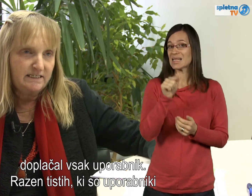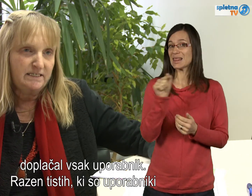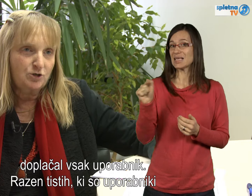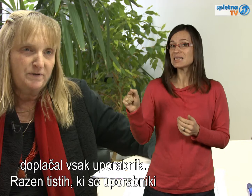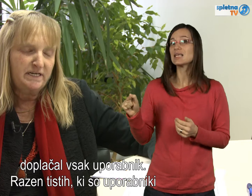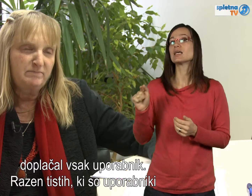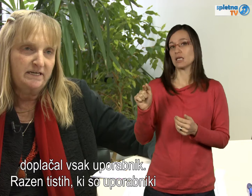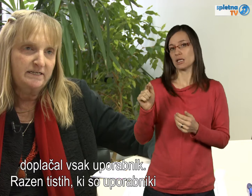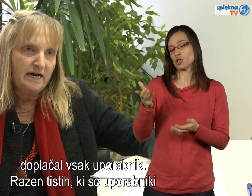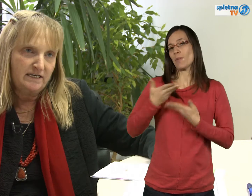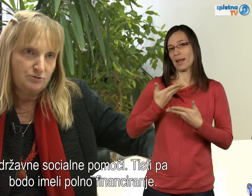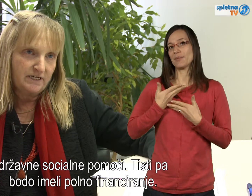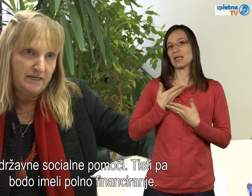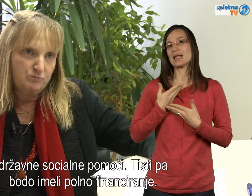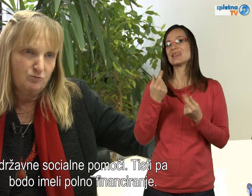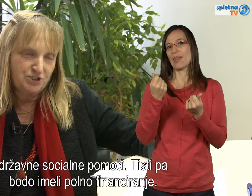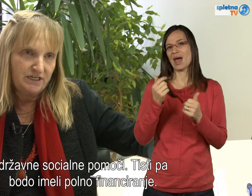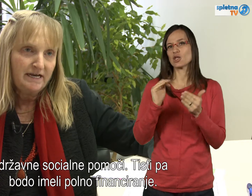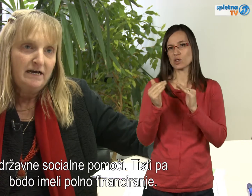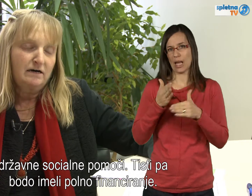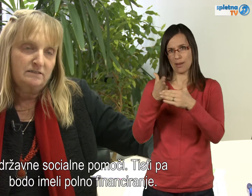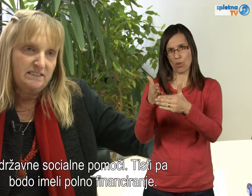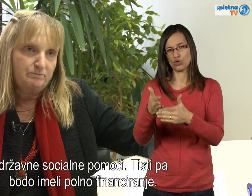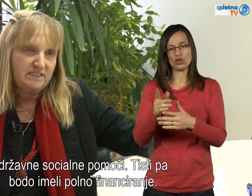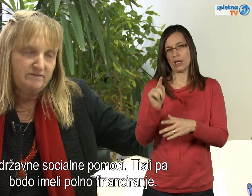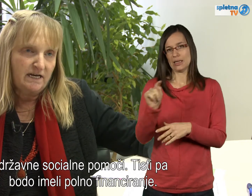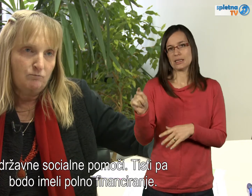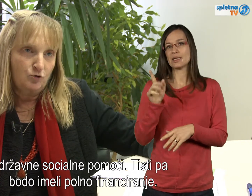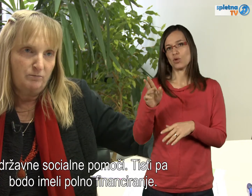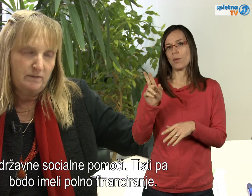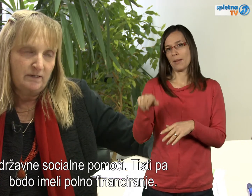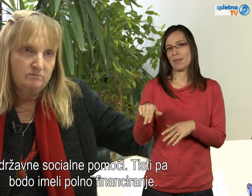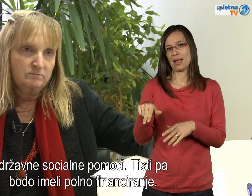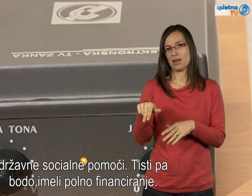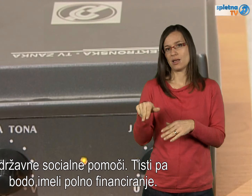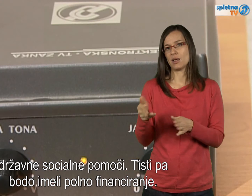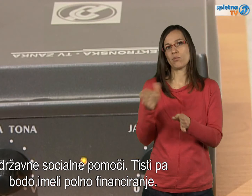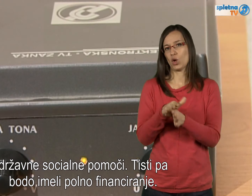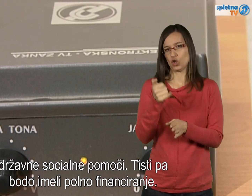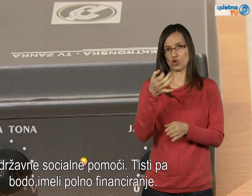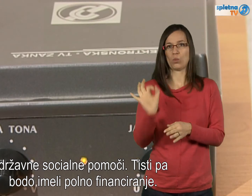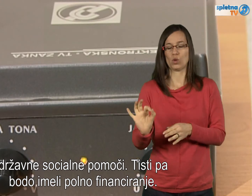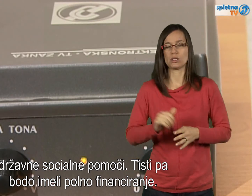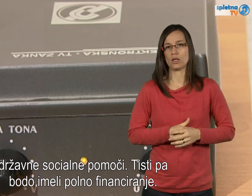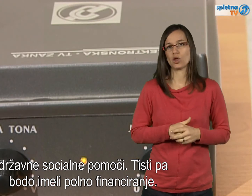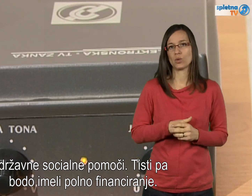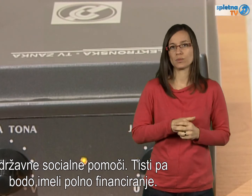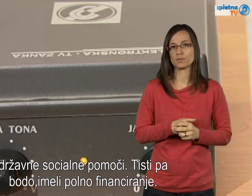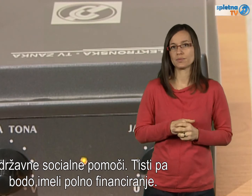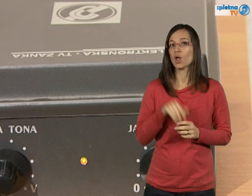ki so prejemniki denarne socialne pomoči, tisti pa seveda bojo imeli pa popolnoma financirane. Oni